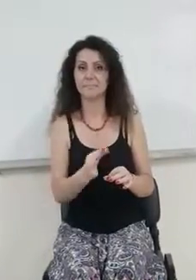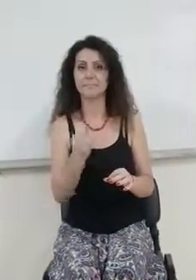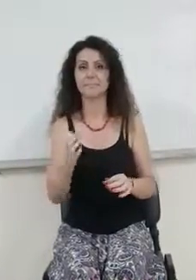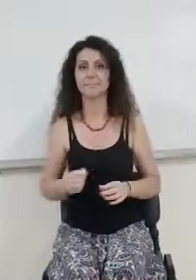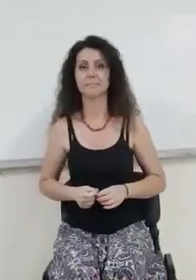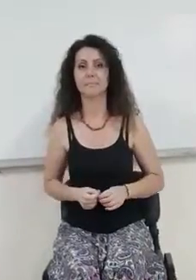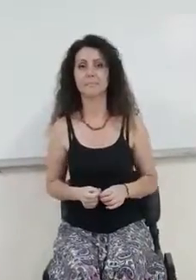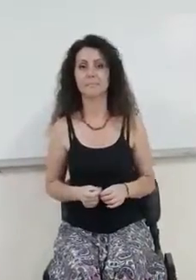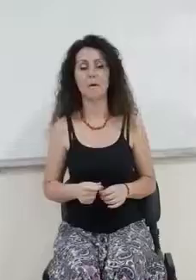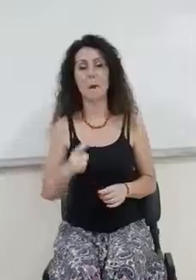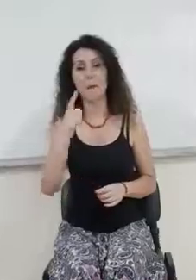Bakkal,